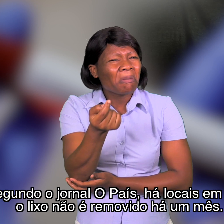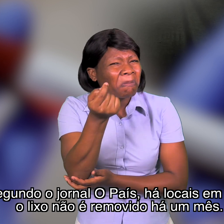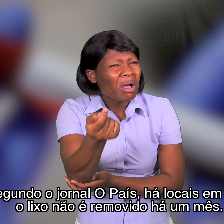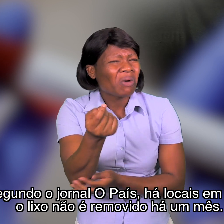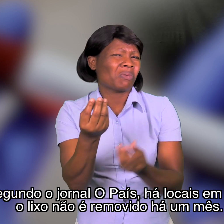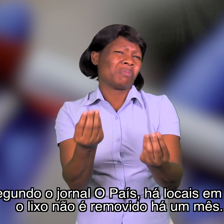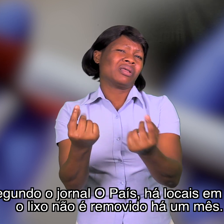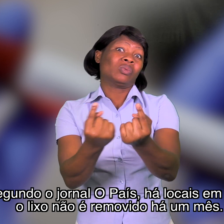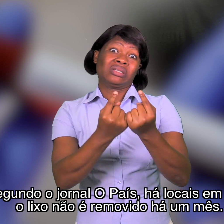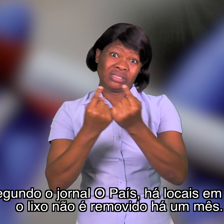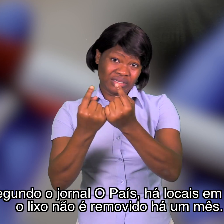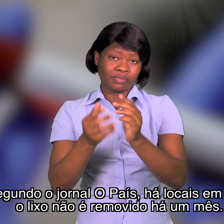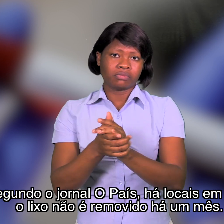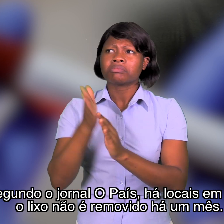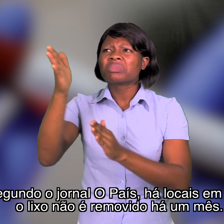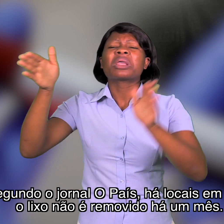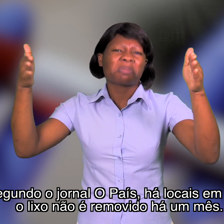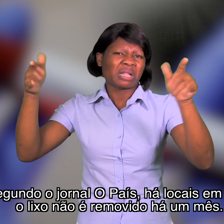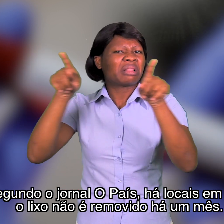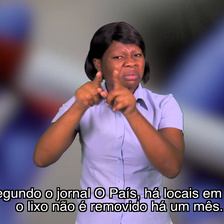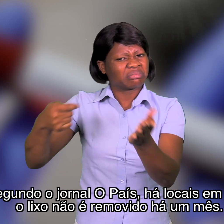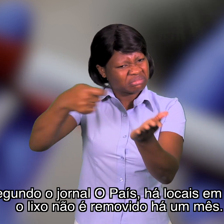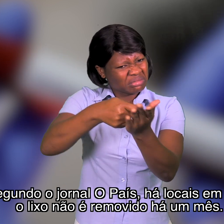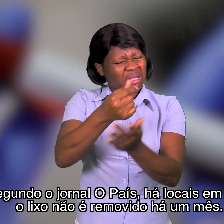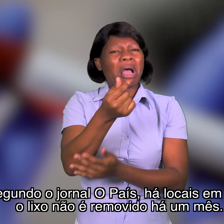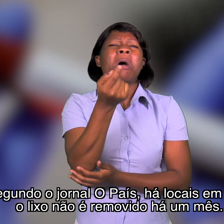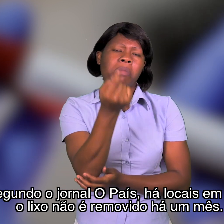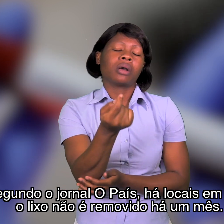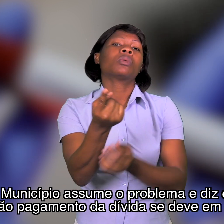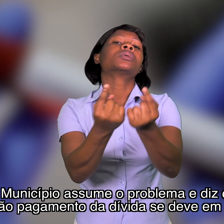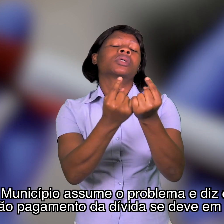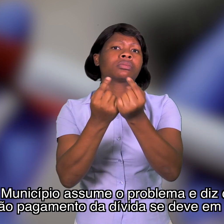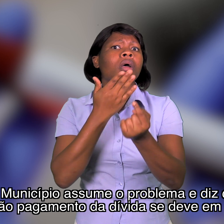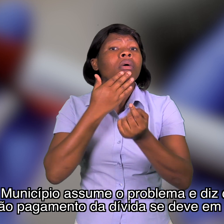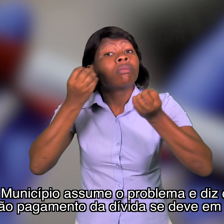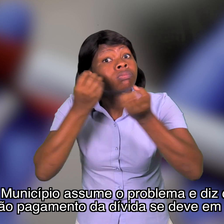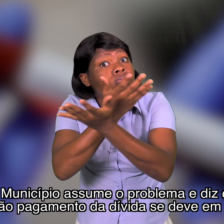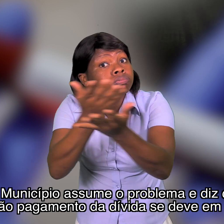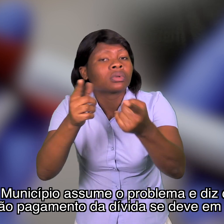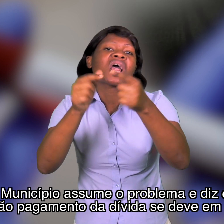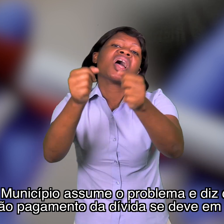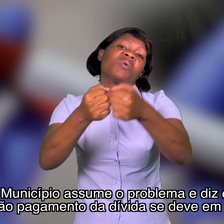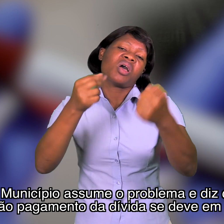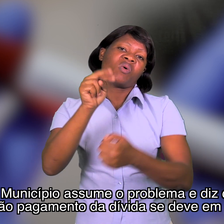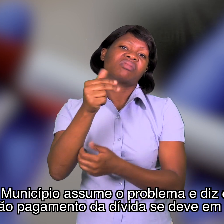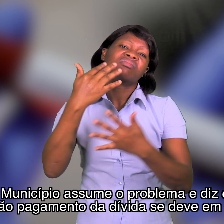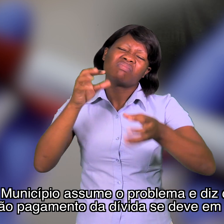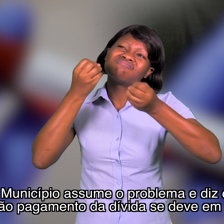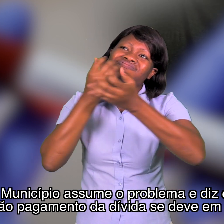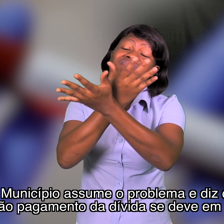locais em que o lixo não é removido há um mês. O município assume o problema e diz que o não